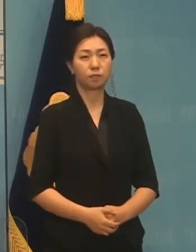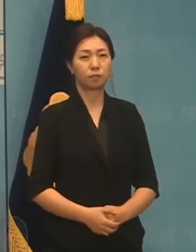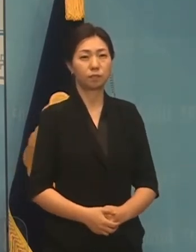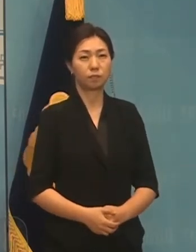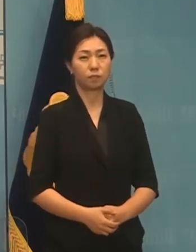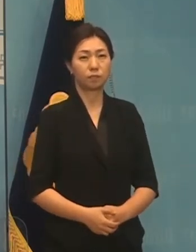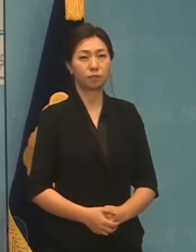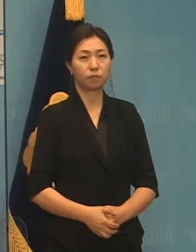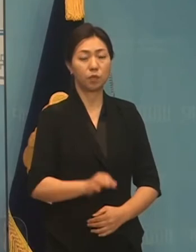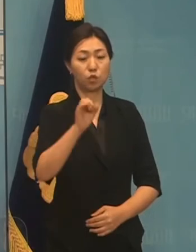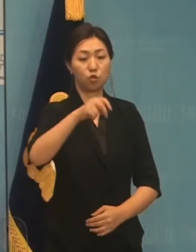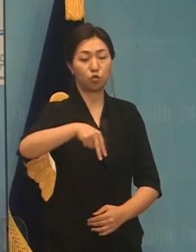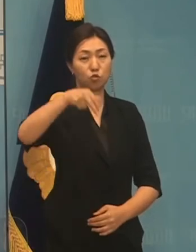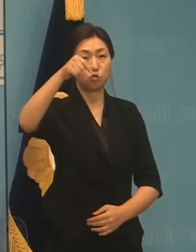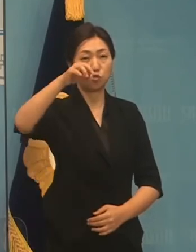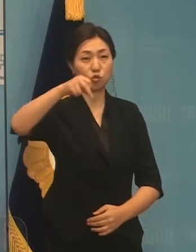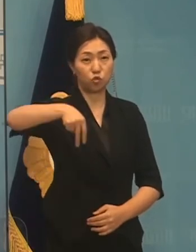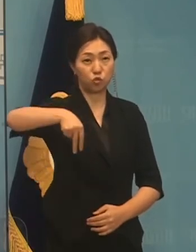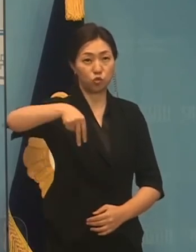유휴농지